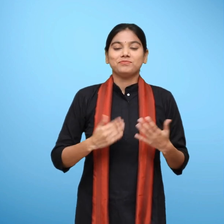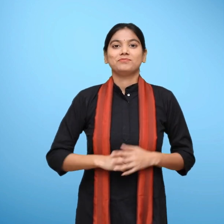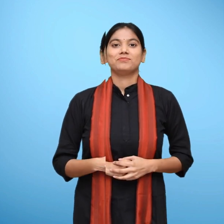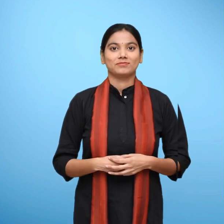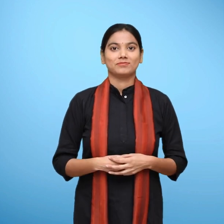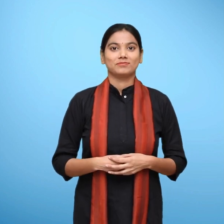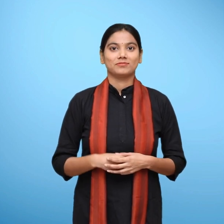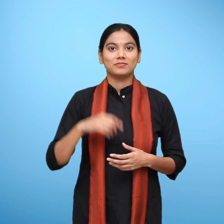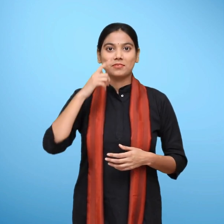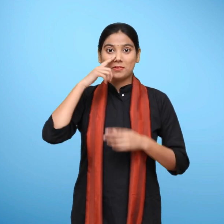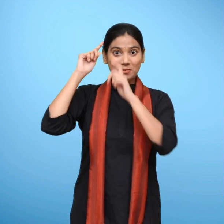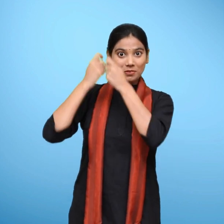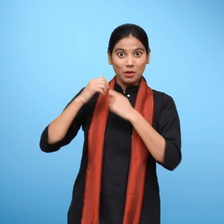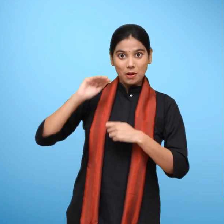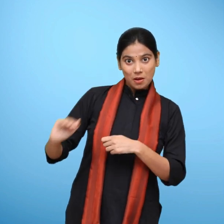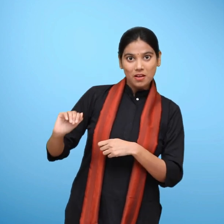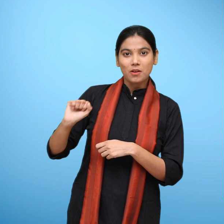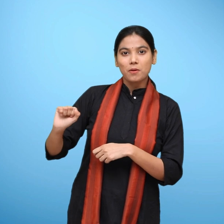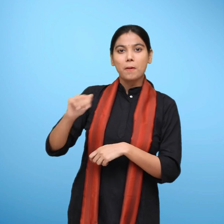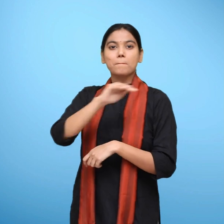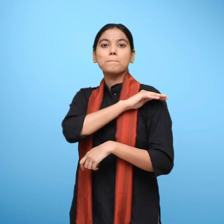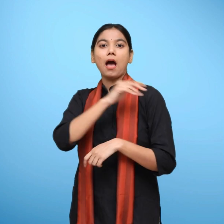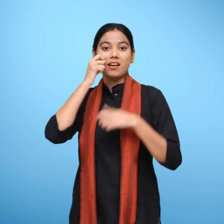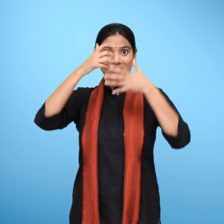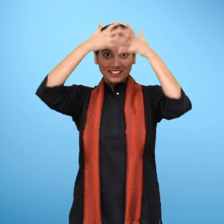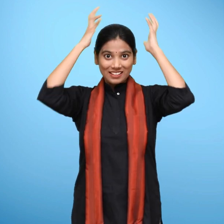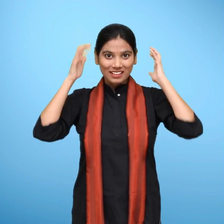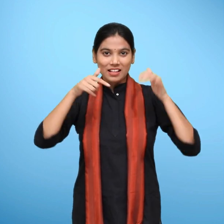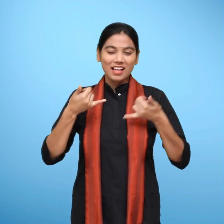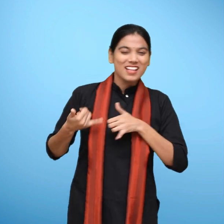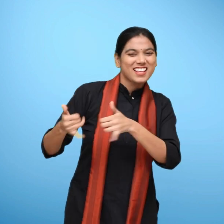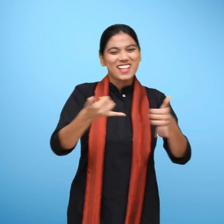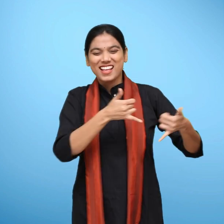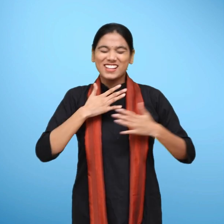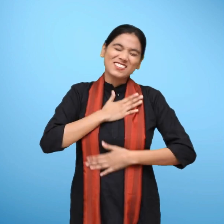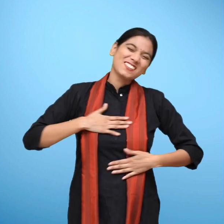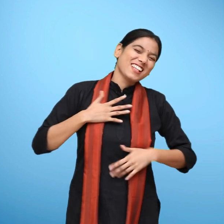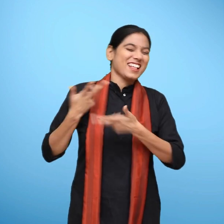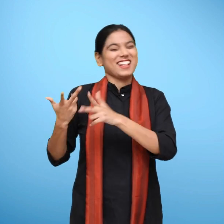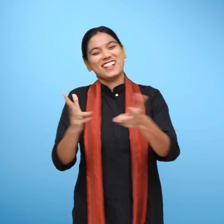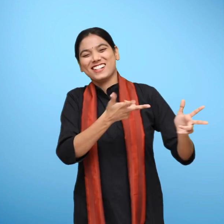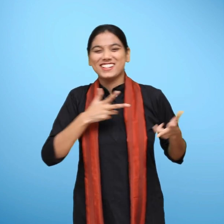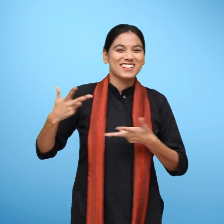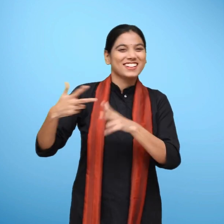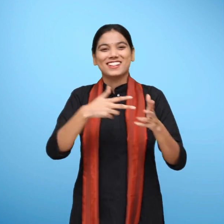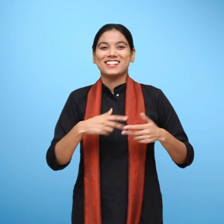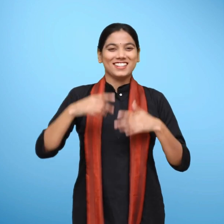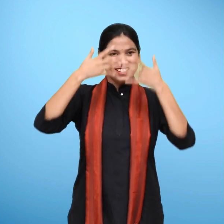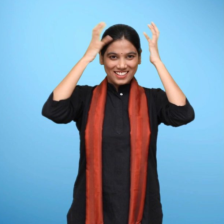है मीना को अपने भाई के साथ खेलने में बहुत आनंद आता है दिवाकर